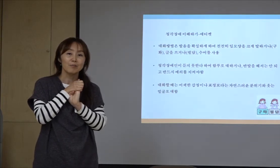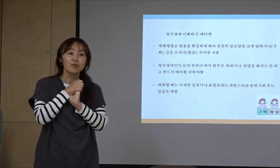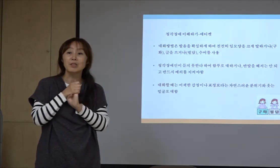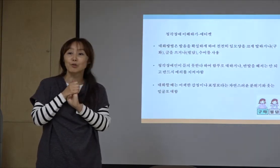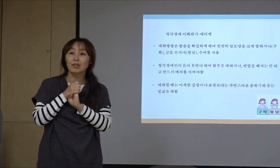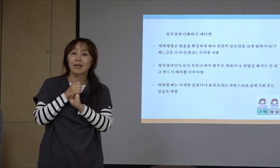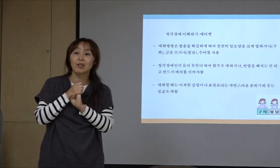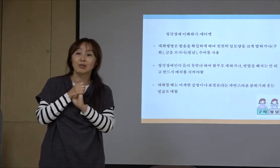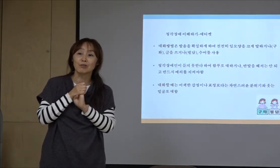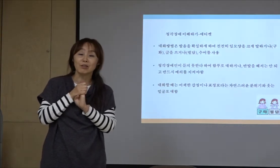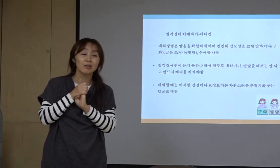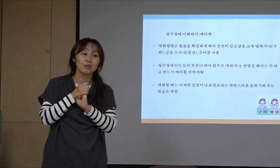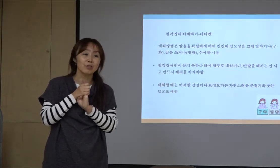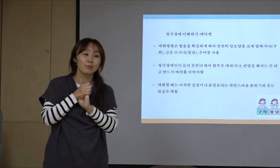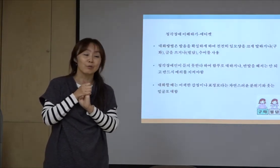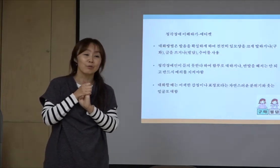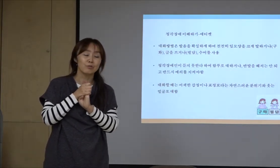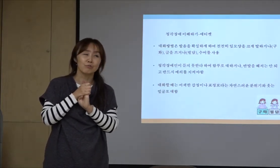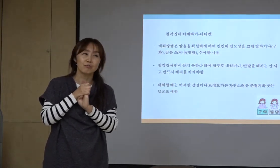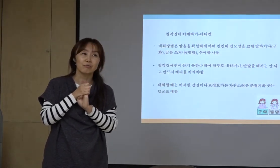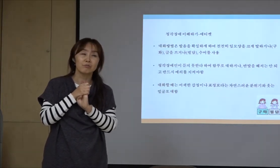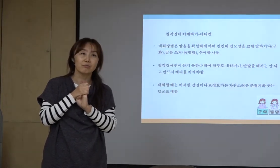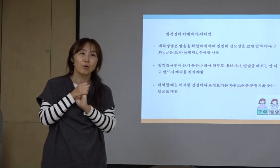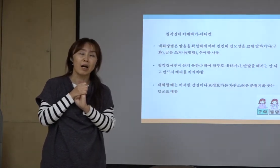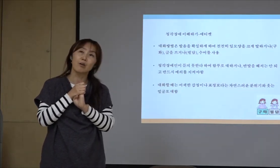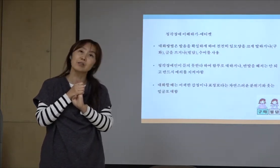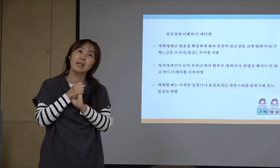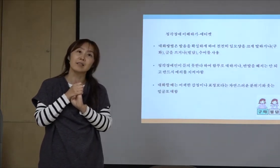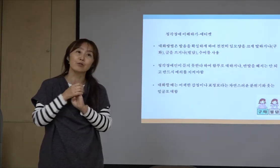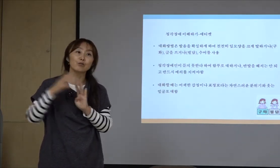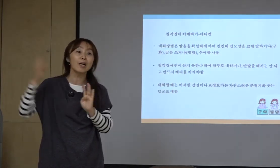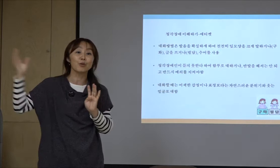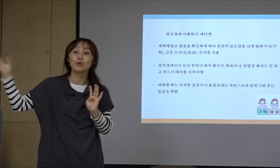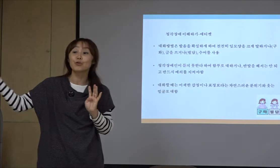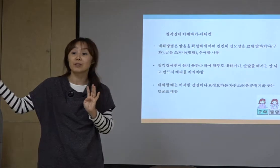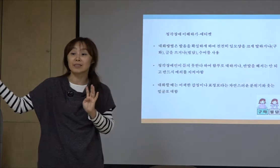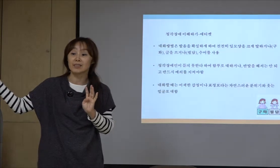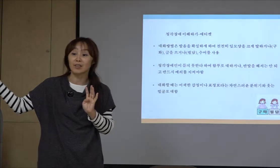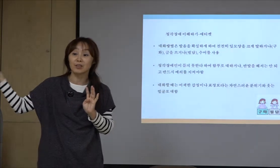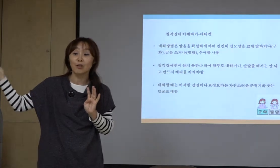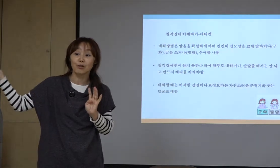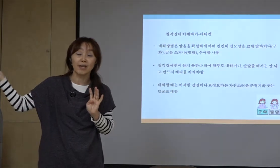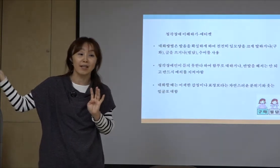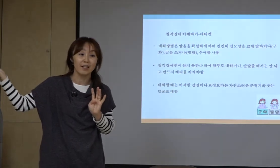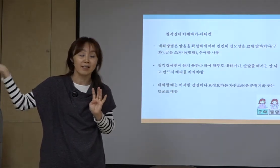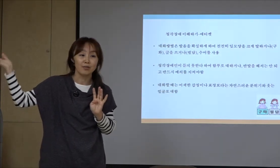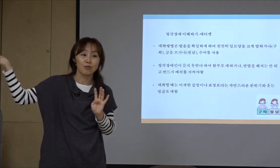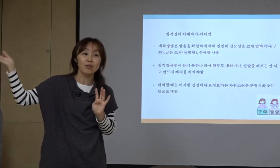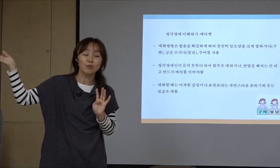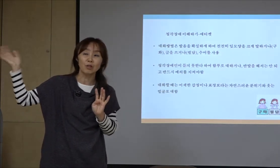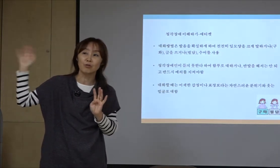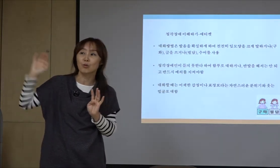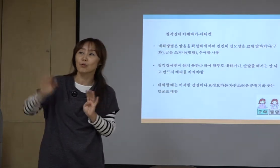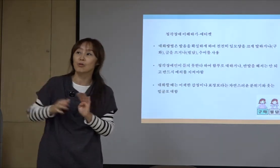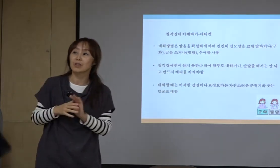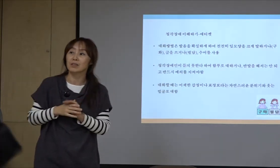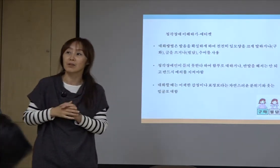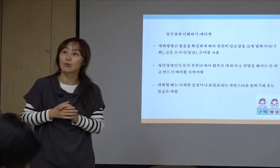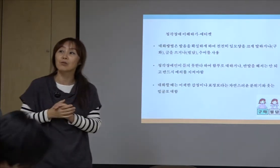지금 문제집도 다 나와 있고요. 그건 어디 학원은 아니고 수화 교육원이 있어요. 서울에 충정로에 교육원이 있는데